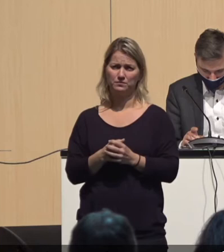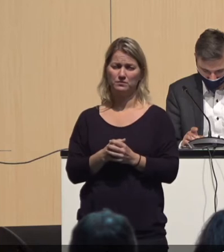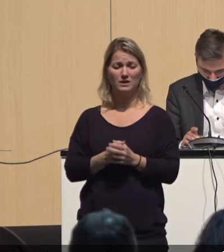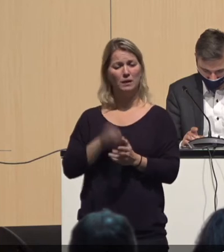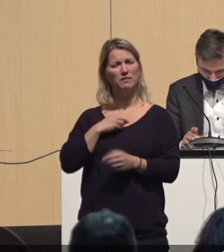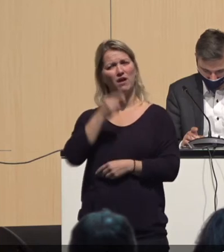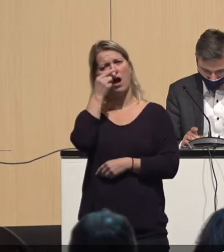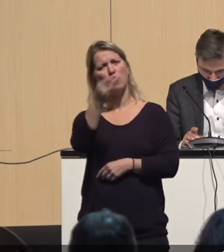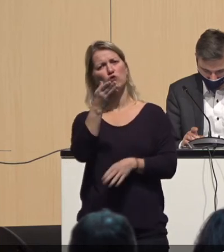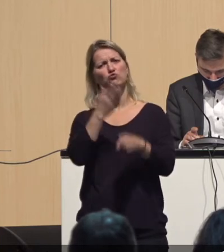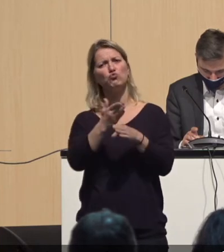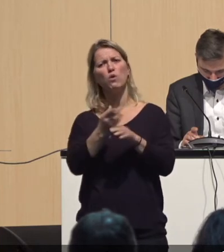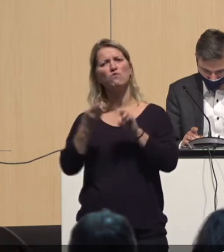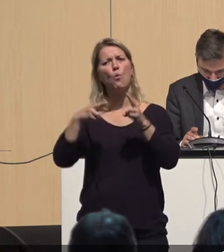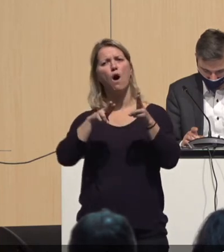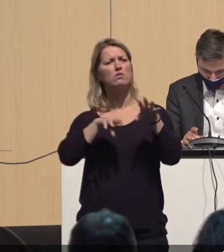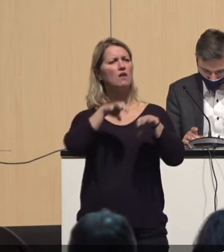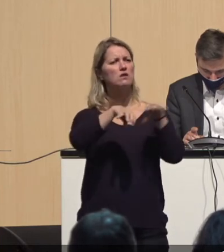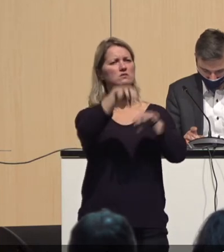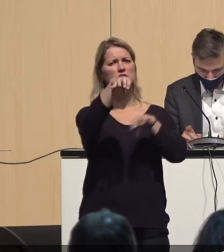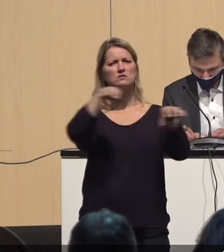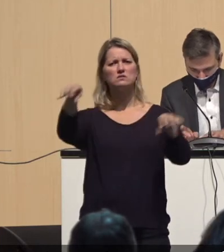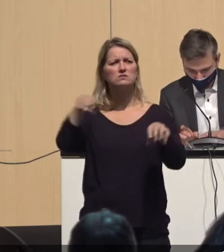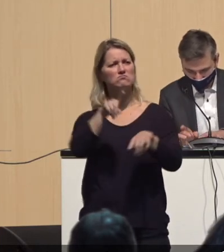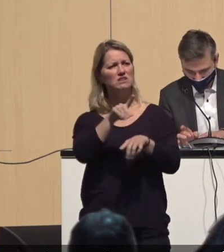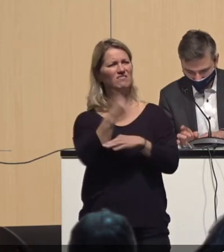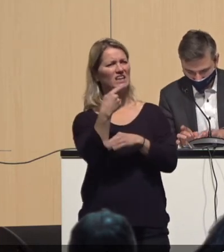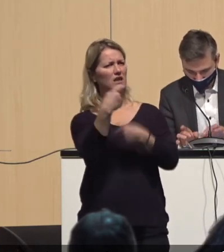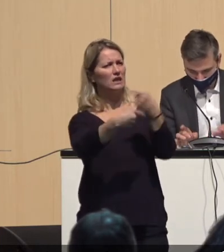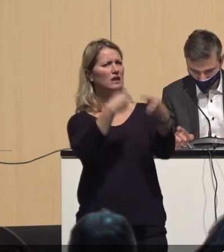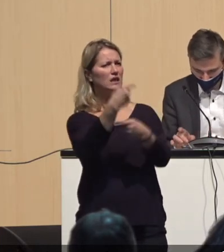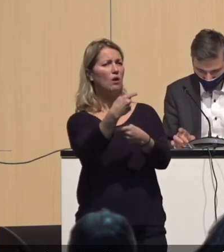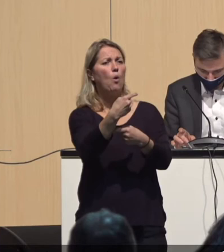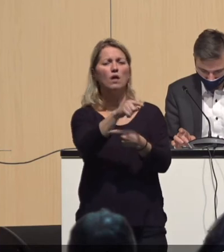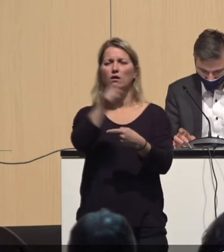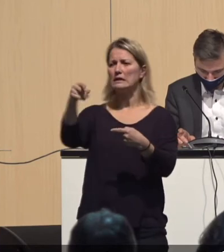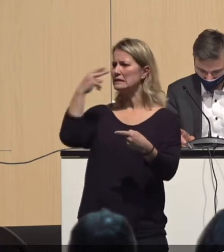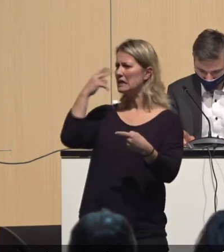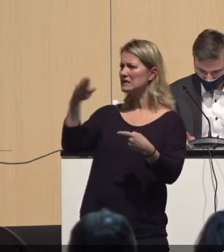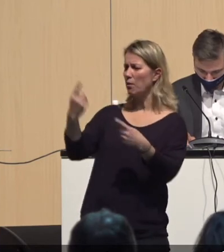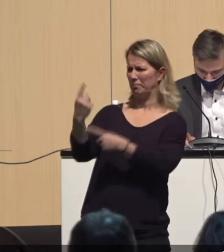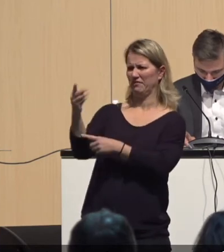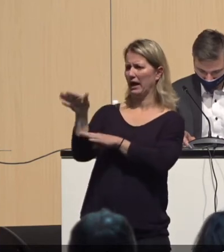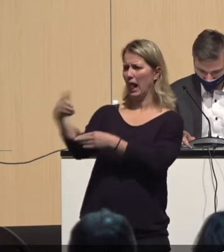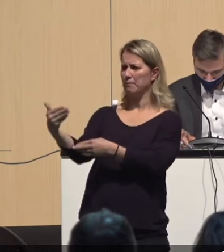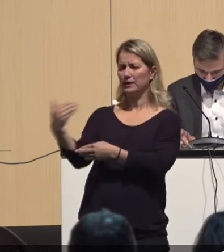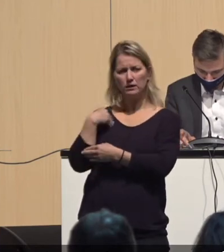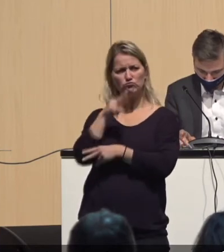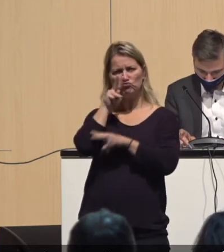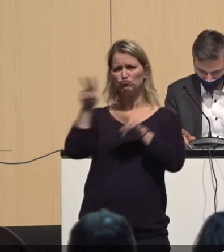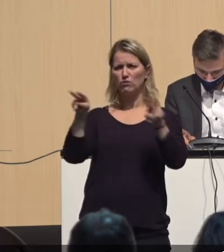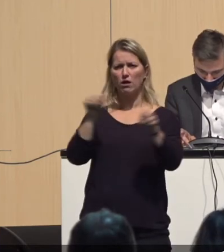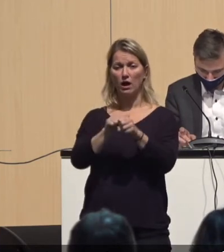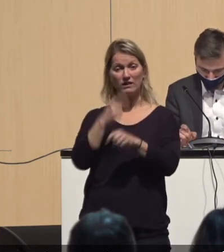bereits an verschiedenen Stellen sozusagen, wie das funktioniert oder eben nicht funktioniert. Ich habe das kürzlich mal getan. Wir hatten hier an